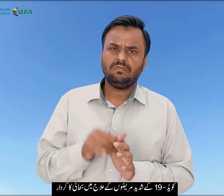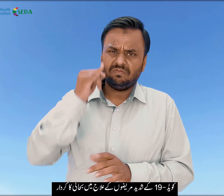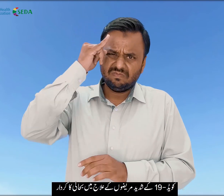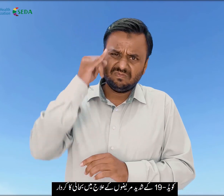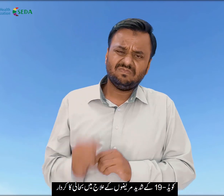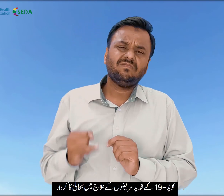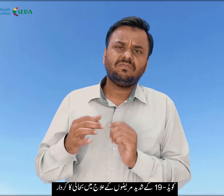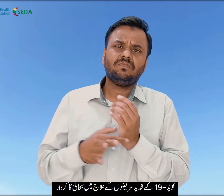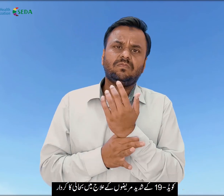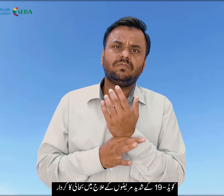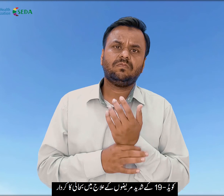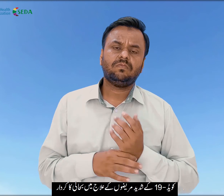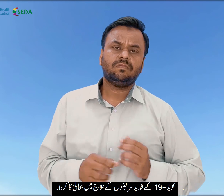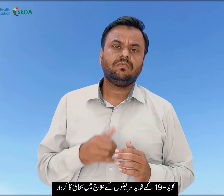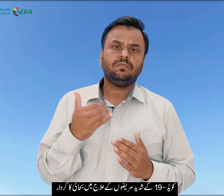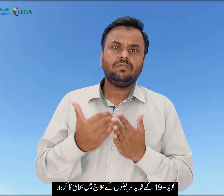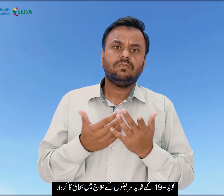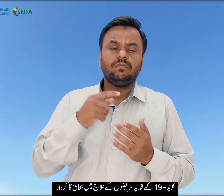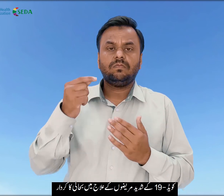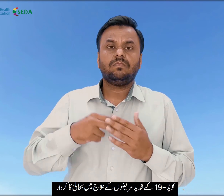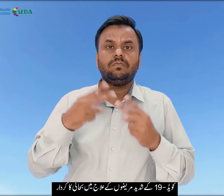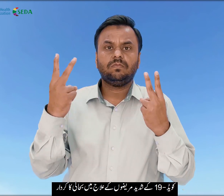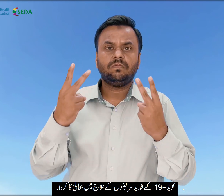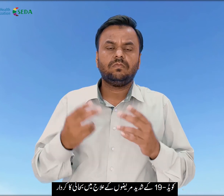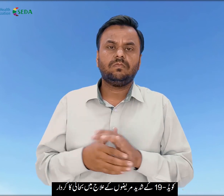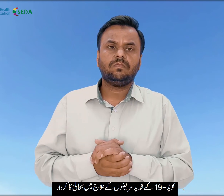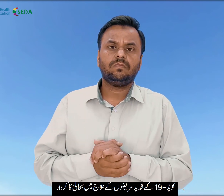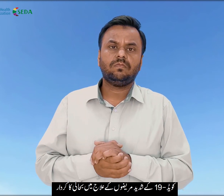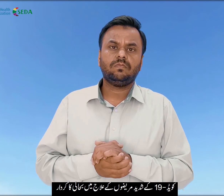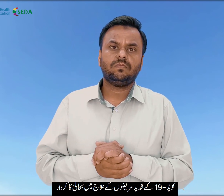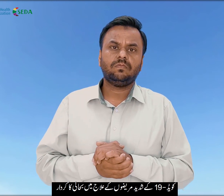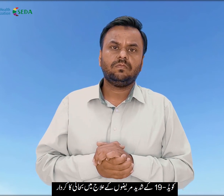کووڈ-19 کے شدید مریضوں کے علاج میں بحالی کا کردار۔